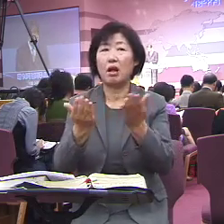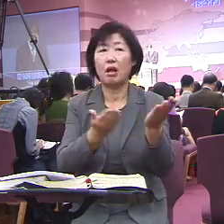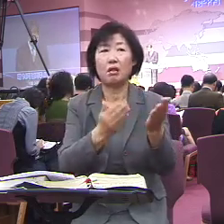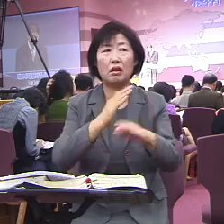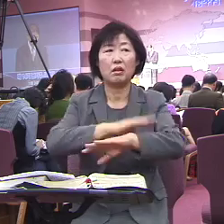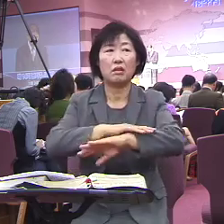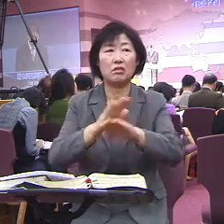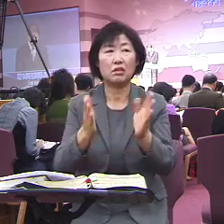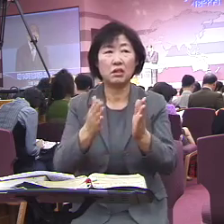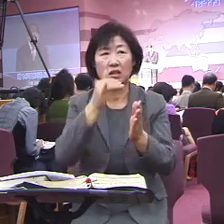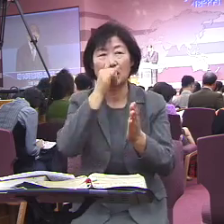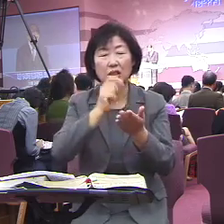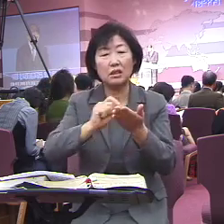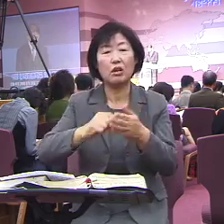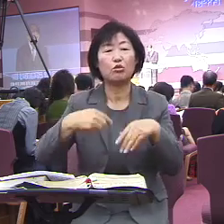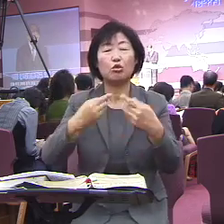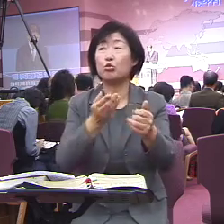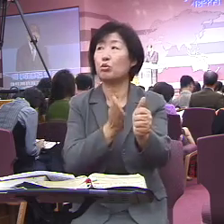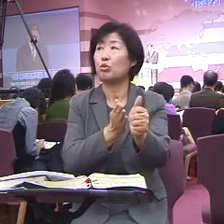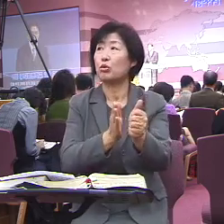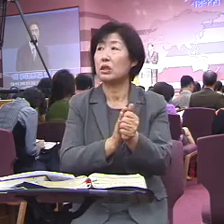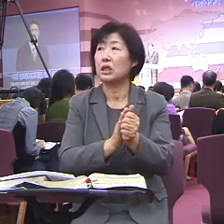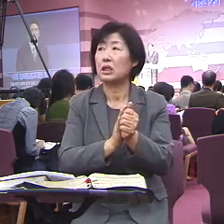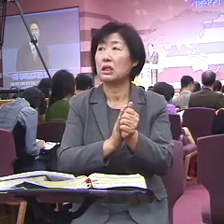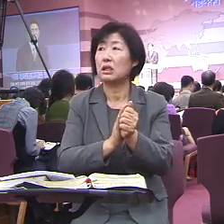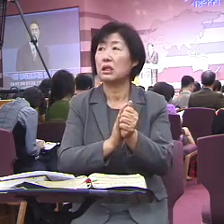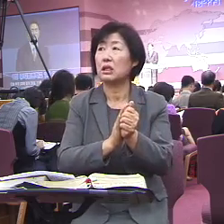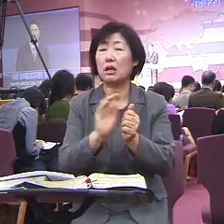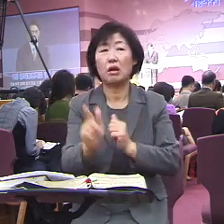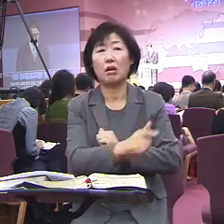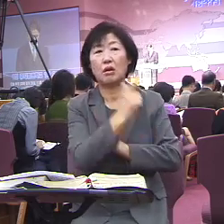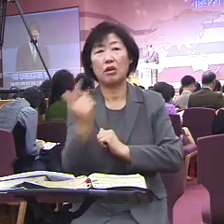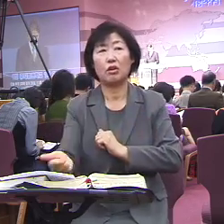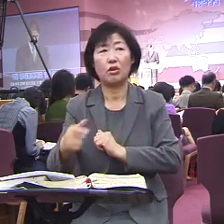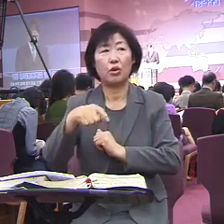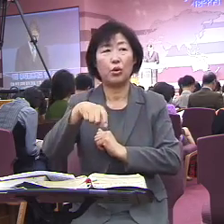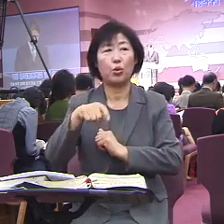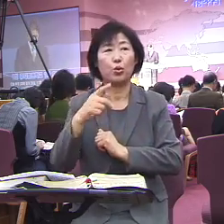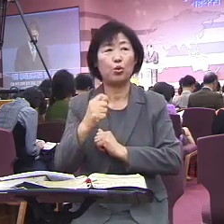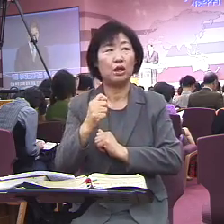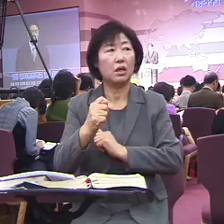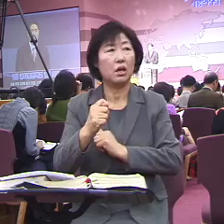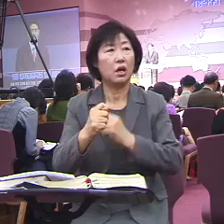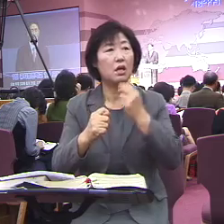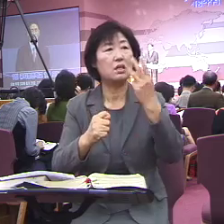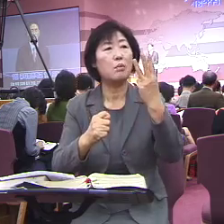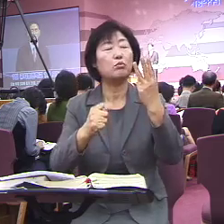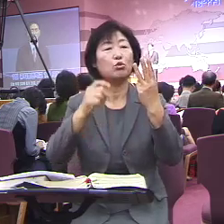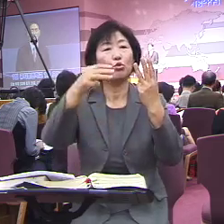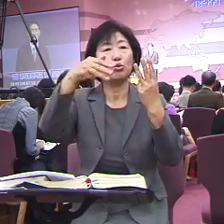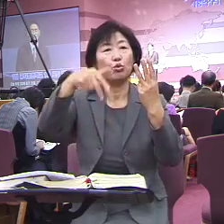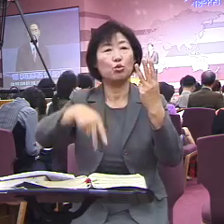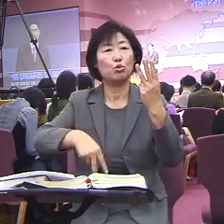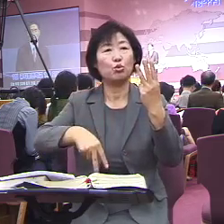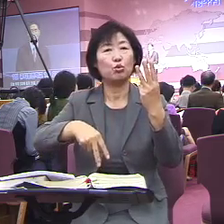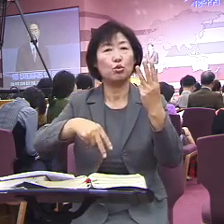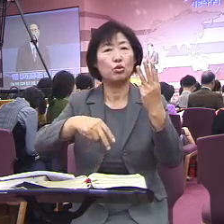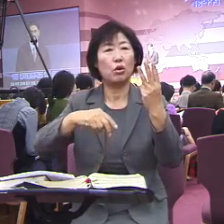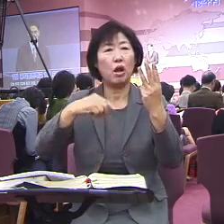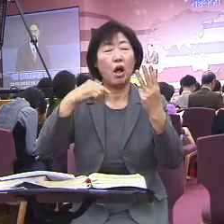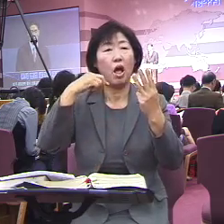주시면 되겠습니다. 이를 큐티 훈련 학교가 오늘부터 3주에 걸쳐서 진행이 되고 또 다음 주부터는 은사